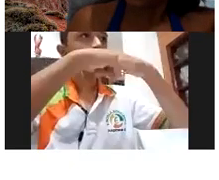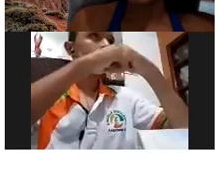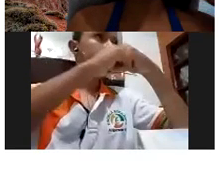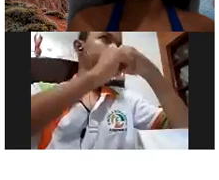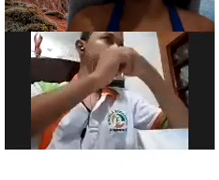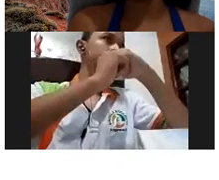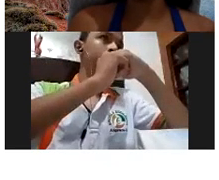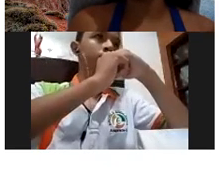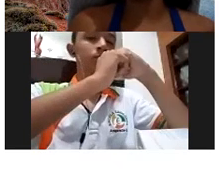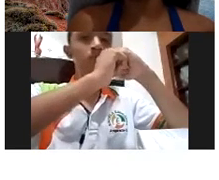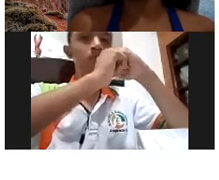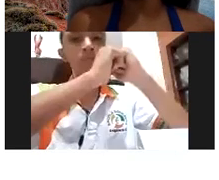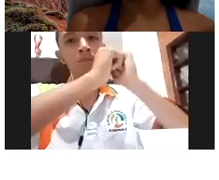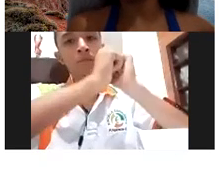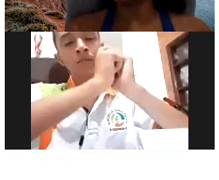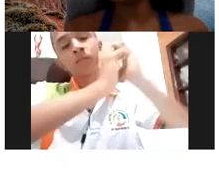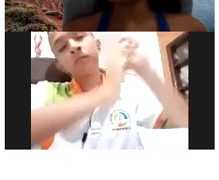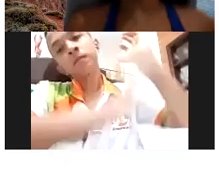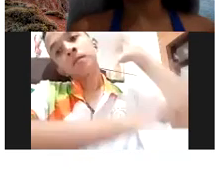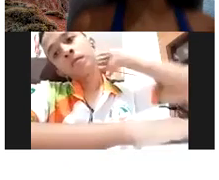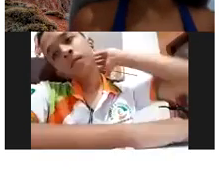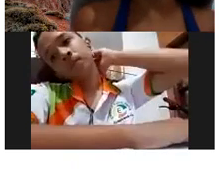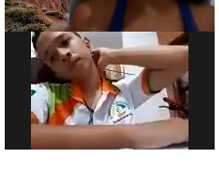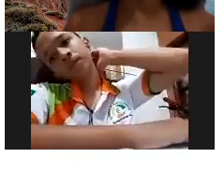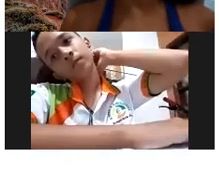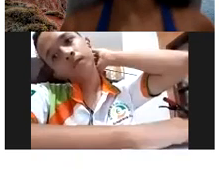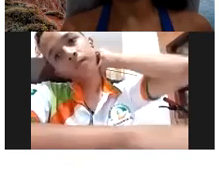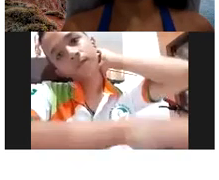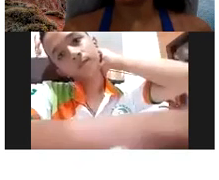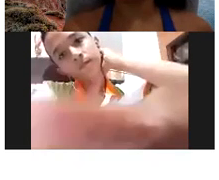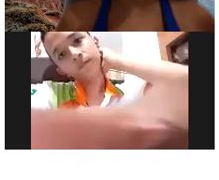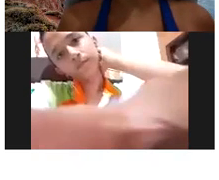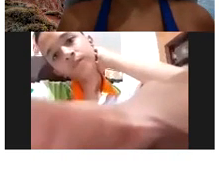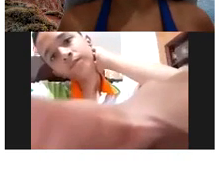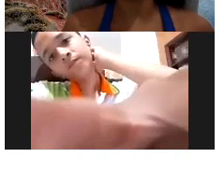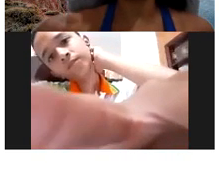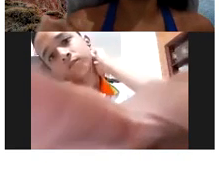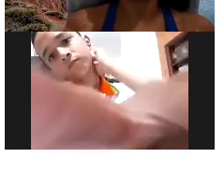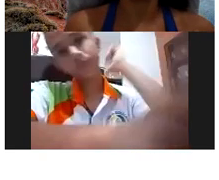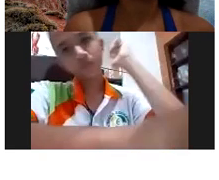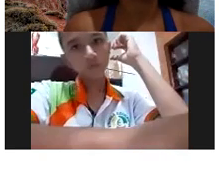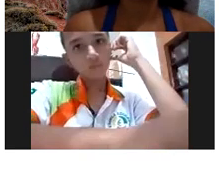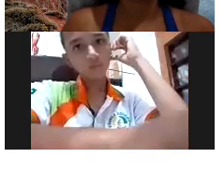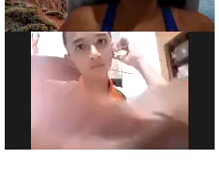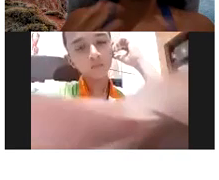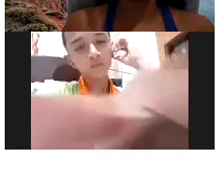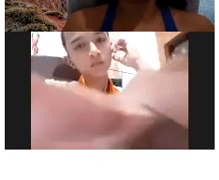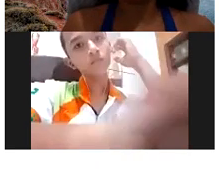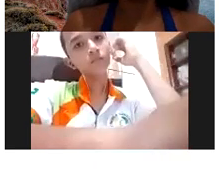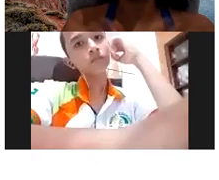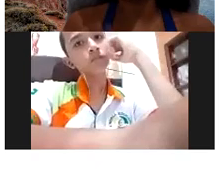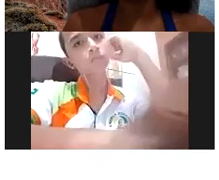então nessa equação todo mundo se trocou mais isso só é possível quando você tem mais três substância três